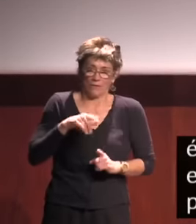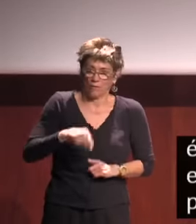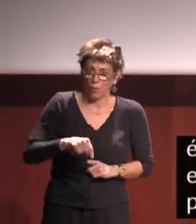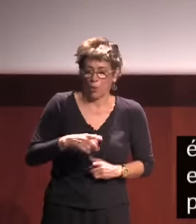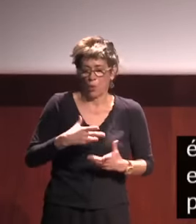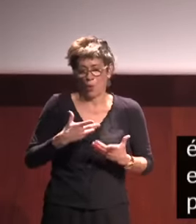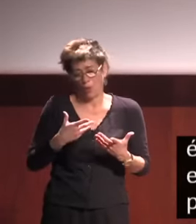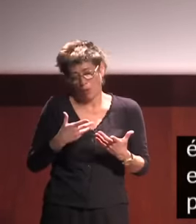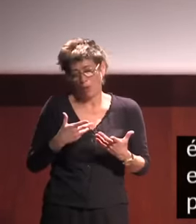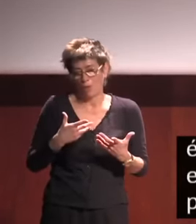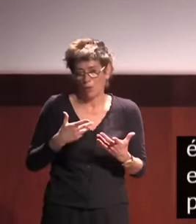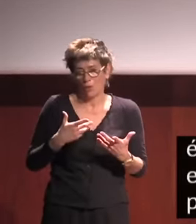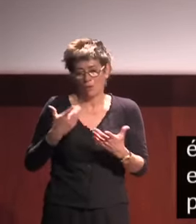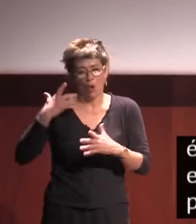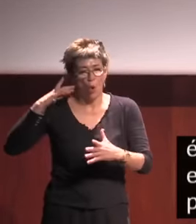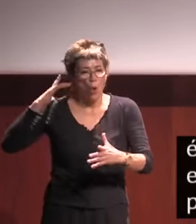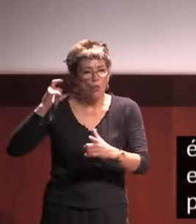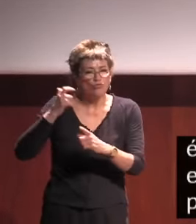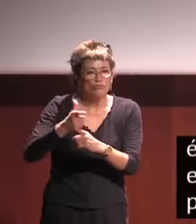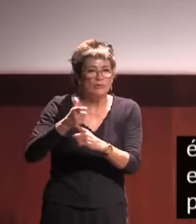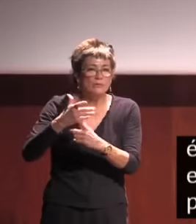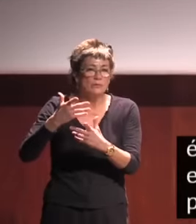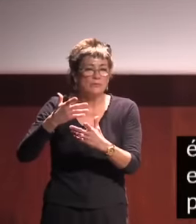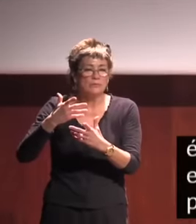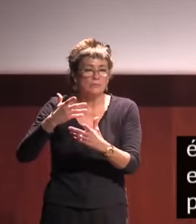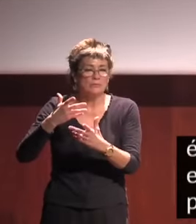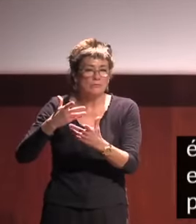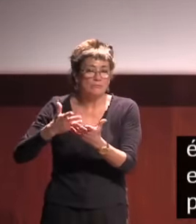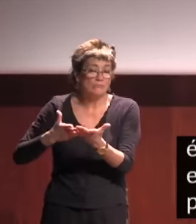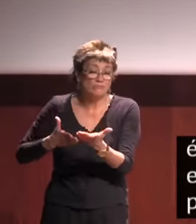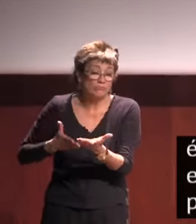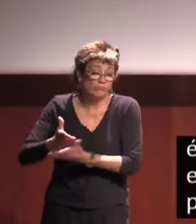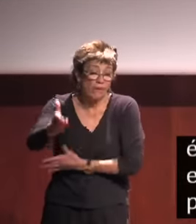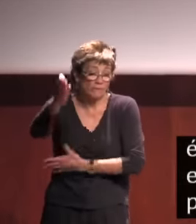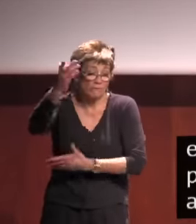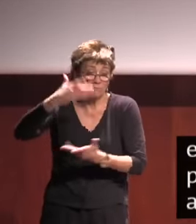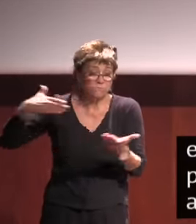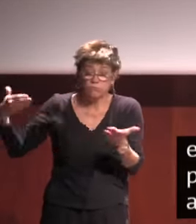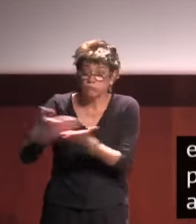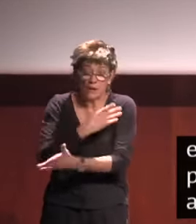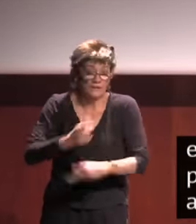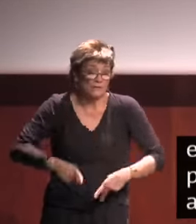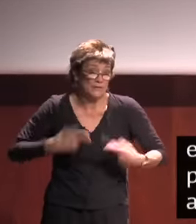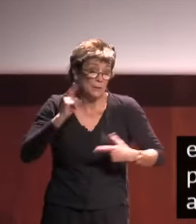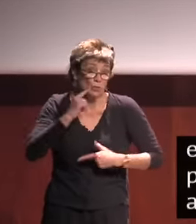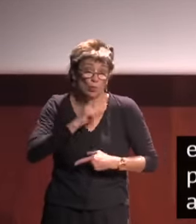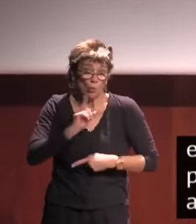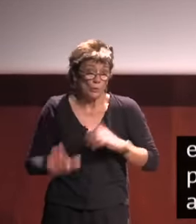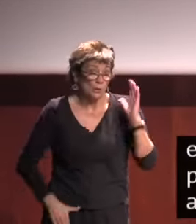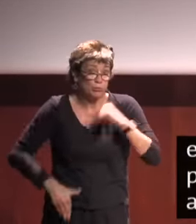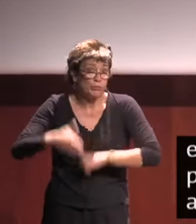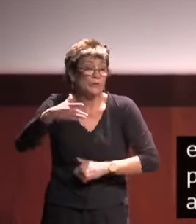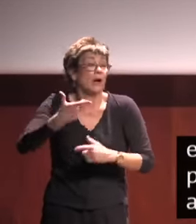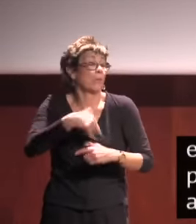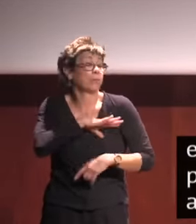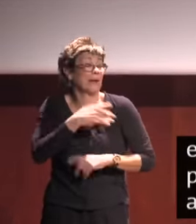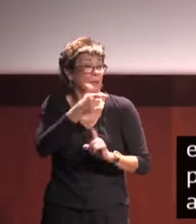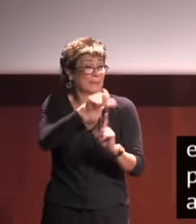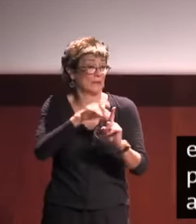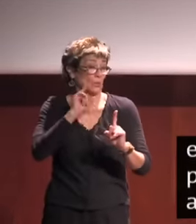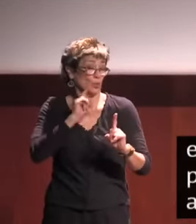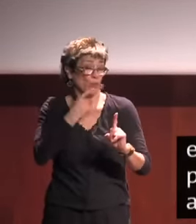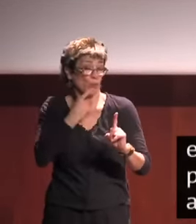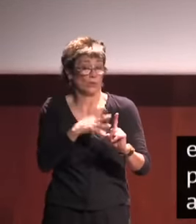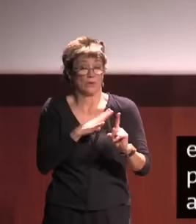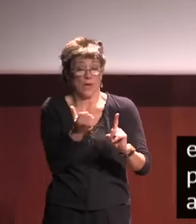de rompre avec une logique qui traverse la vie des sourds depuis leur enfance. C'est l'idée que, parce qu'une personne est sourde, un